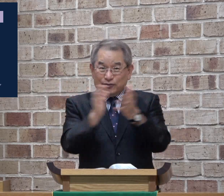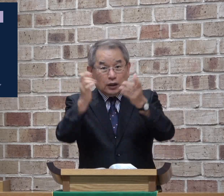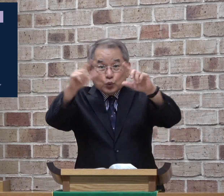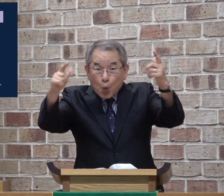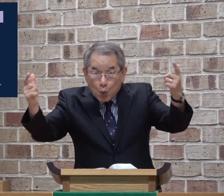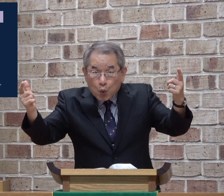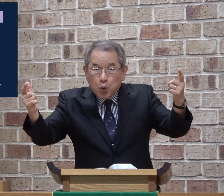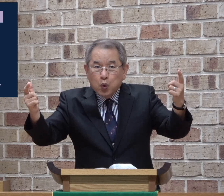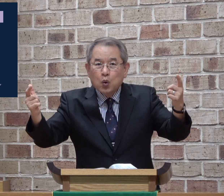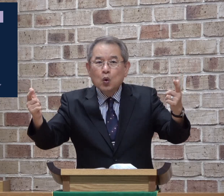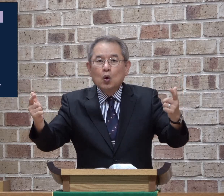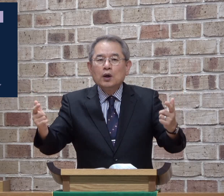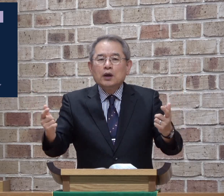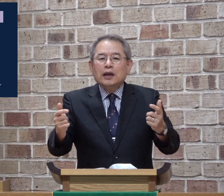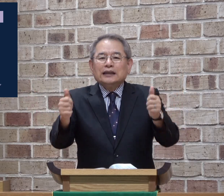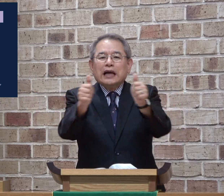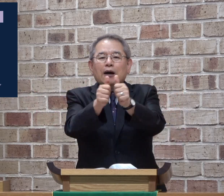우리가 예수님의 이름으로 이렇게가 아니라